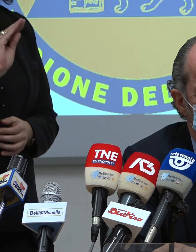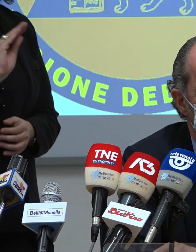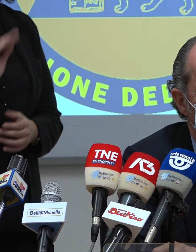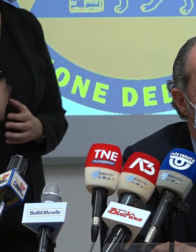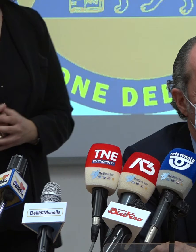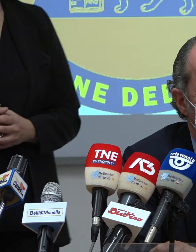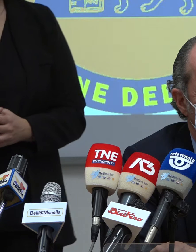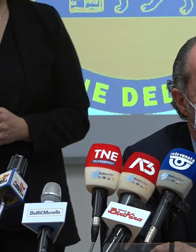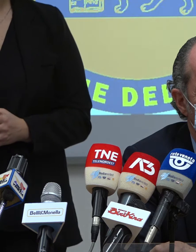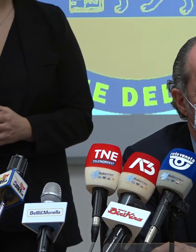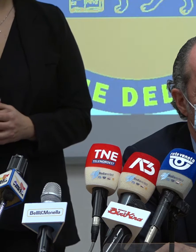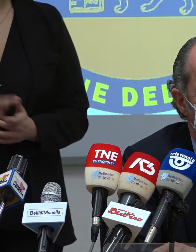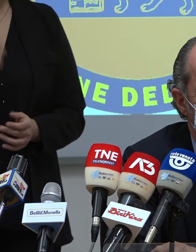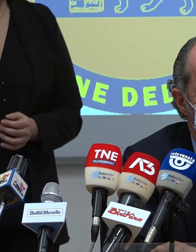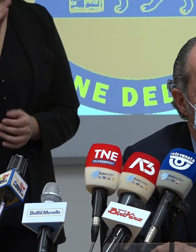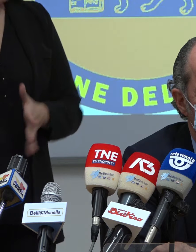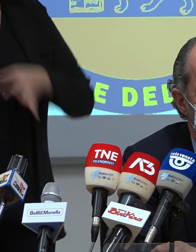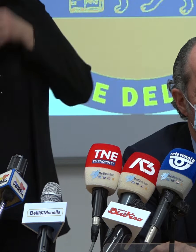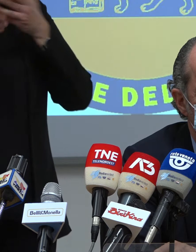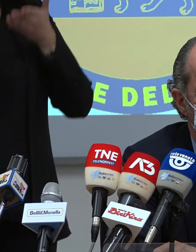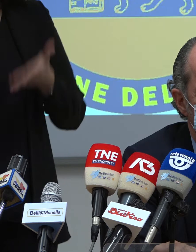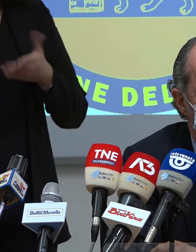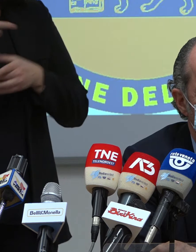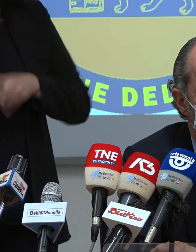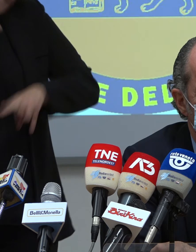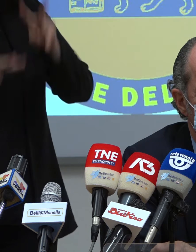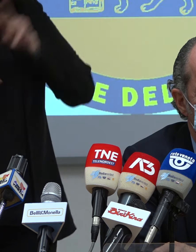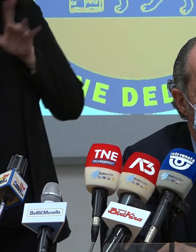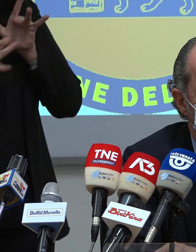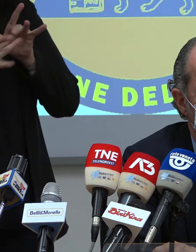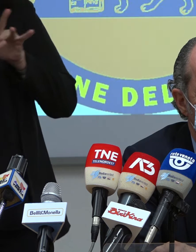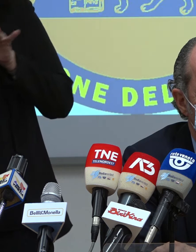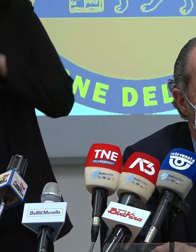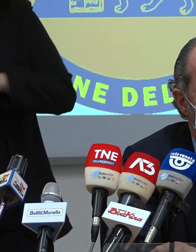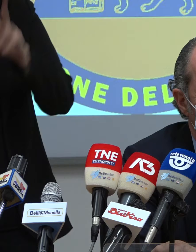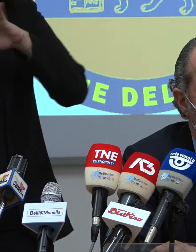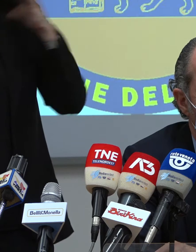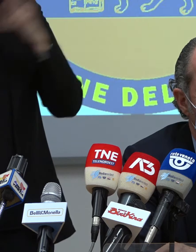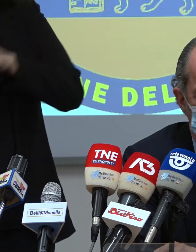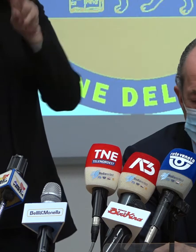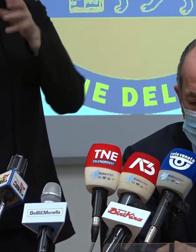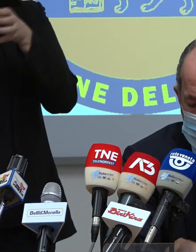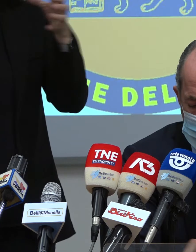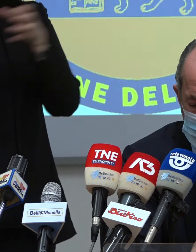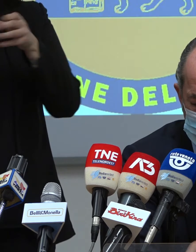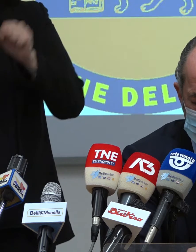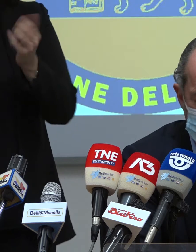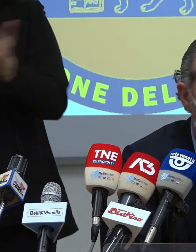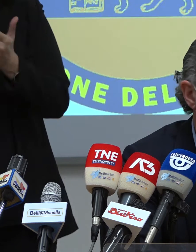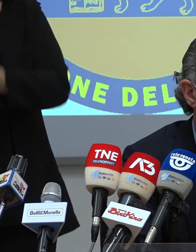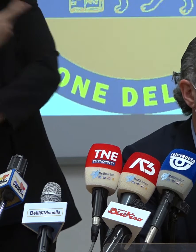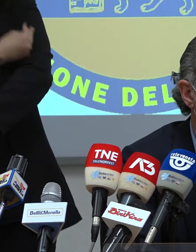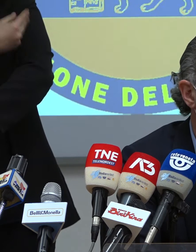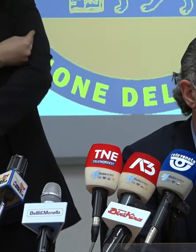sono quelli autorizzati EMA, il Pfizer, il Moderna e l'AstraZeneca, quest'ultimo destinato solo agli under 55.